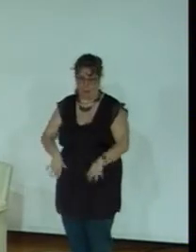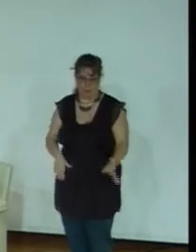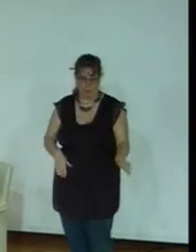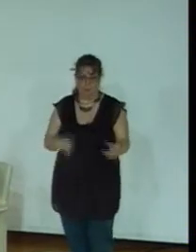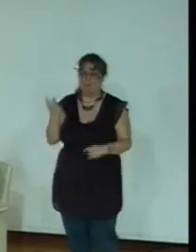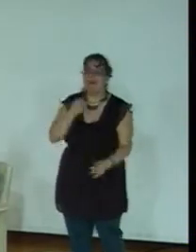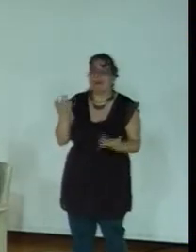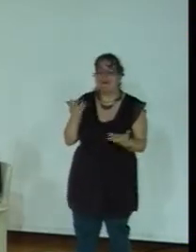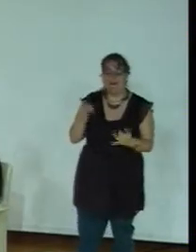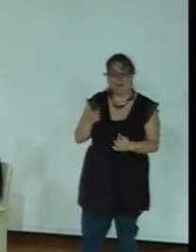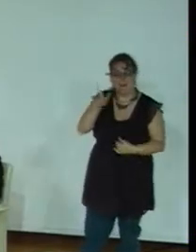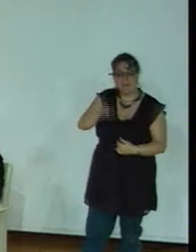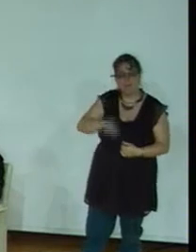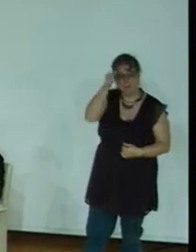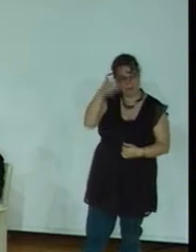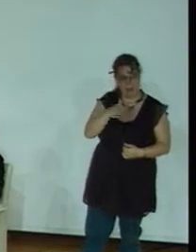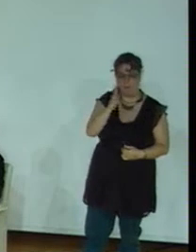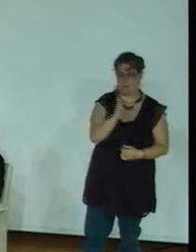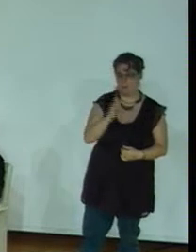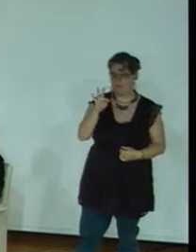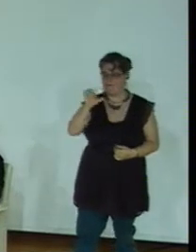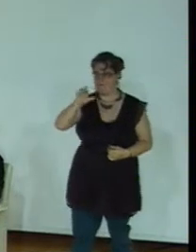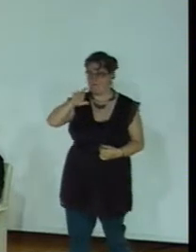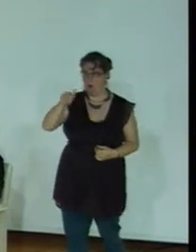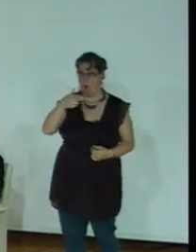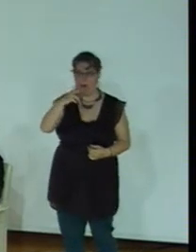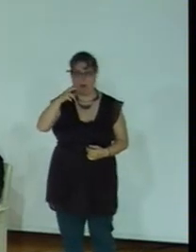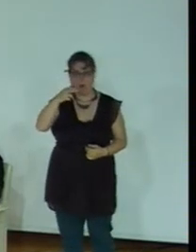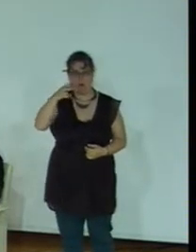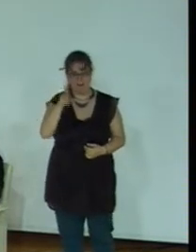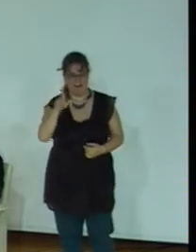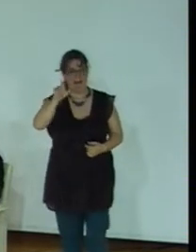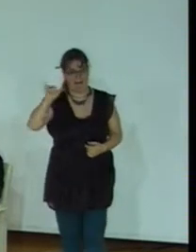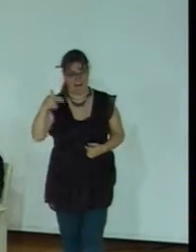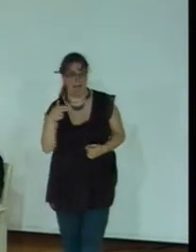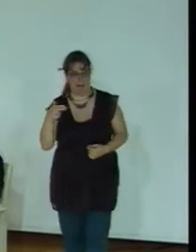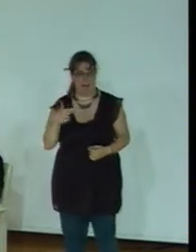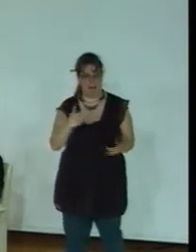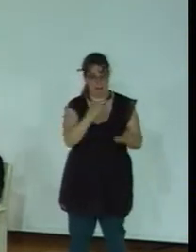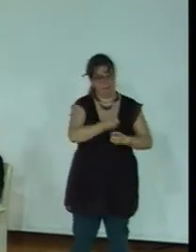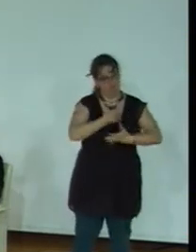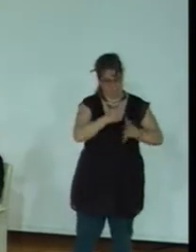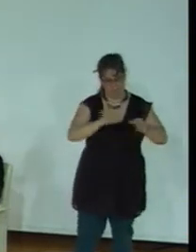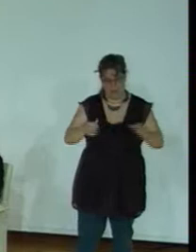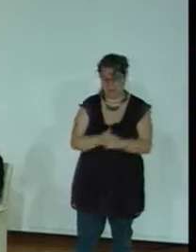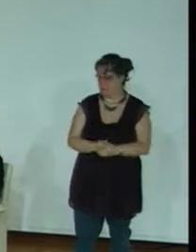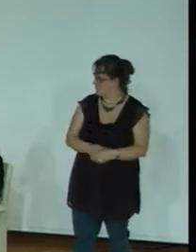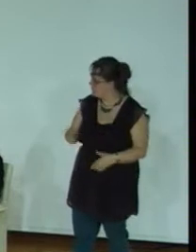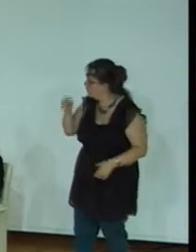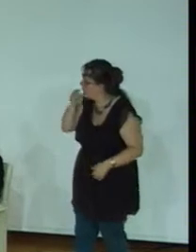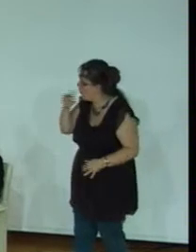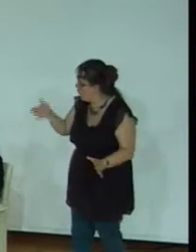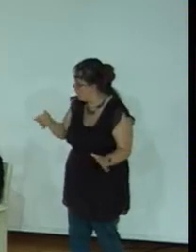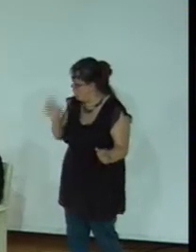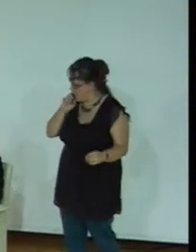micros. T'as pas l'habitude des micros. J'aime bien brailler dans les salles d'audience, en fait, je me disais sans micro. Alors, écoute-t-on encore les